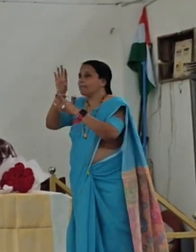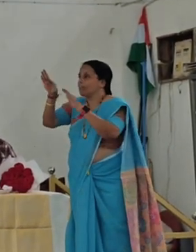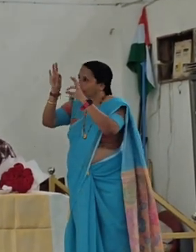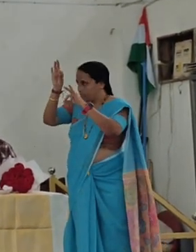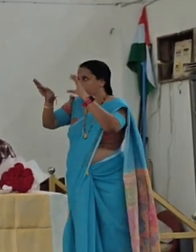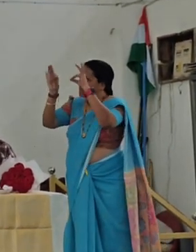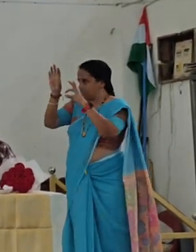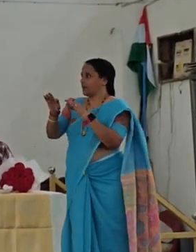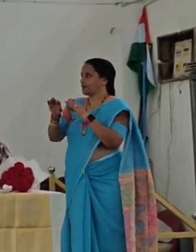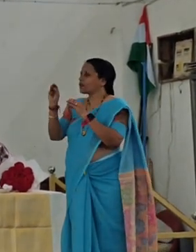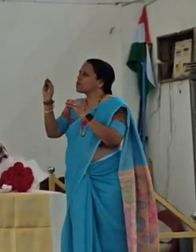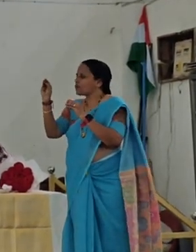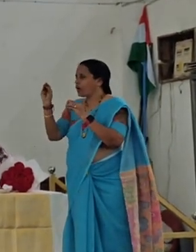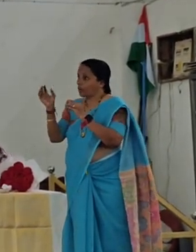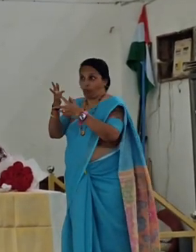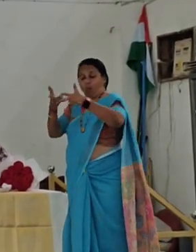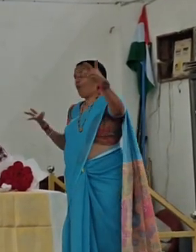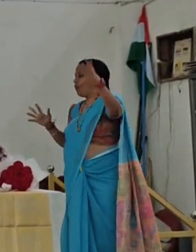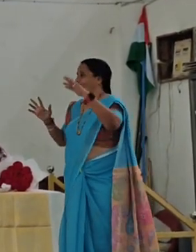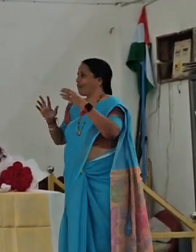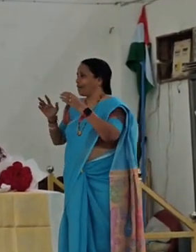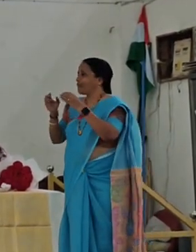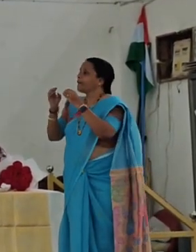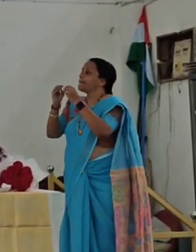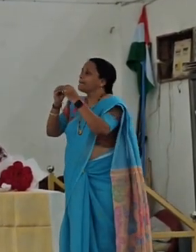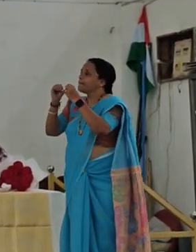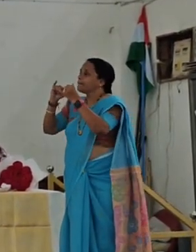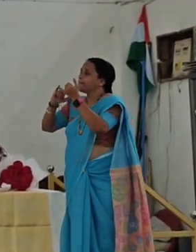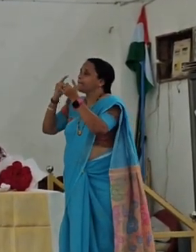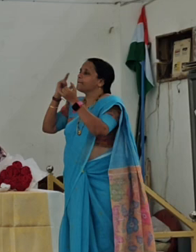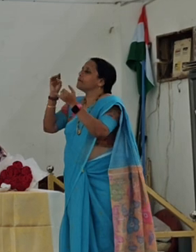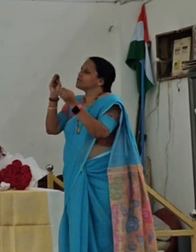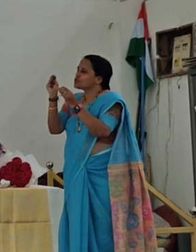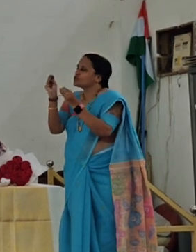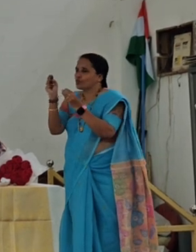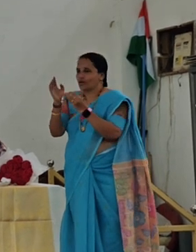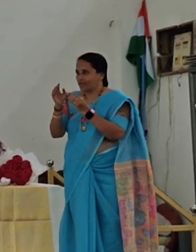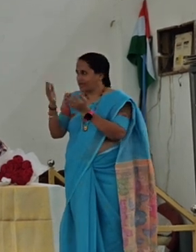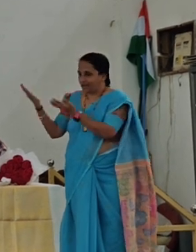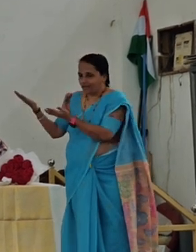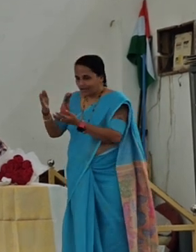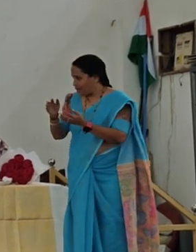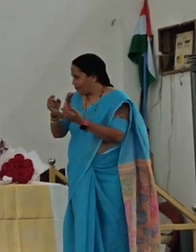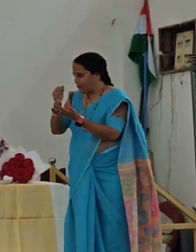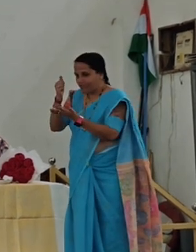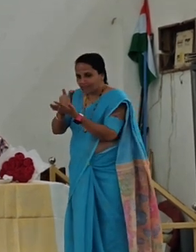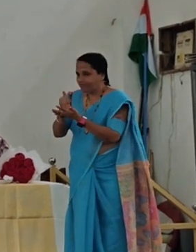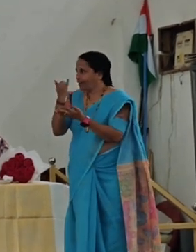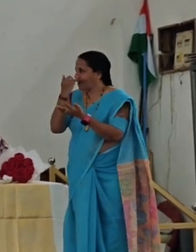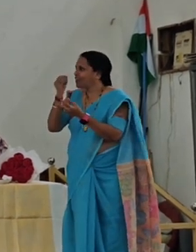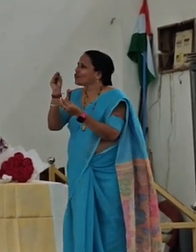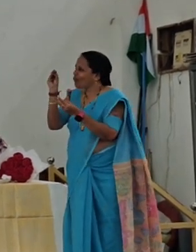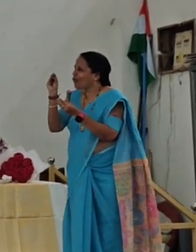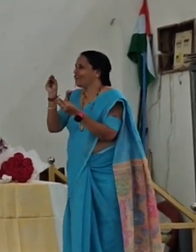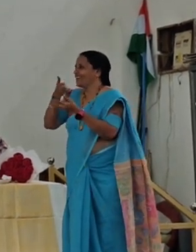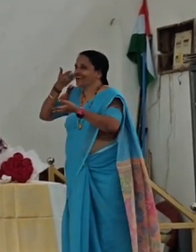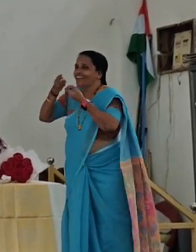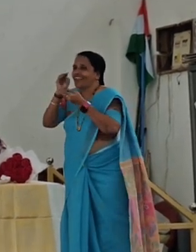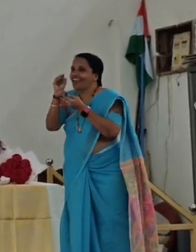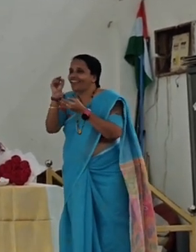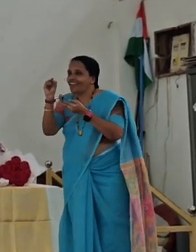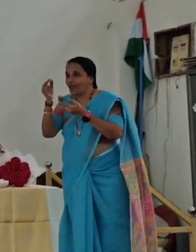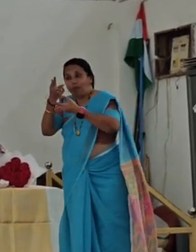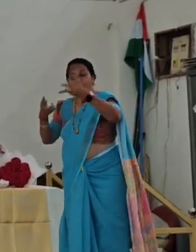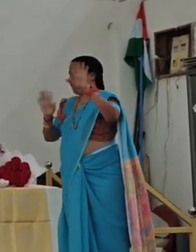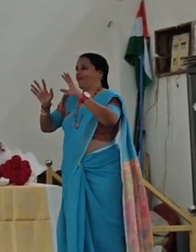కానీ బేసిక్స్ అని ఇచ్చే వాళ్ళు తప్పనిసరిగా ఆ ఉద్దేశం మనకు నెరవేరుతుంది లక్ష్యం.